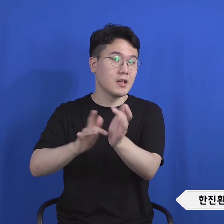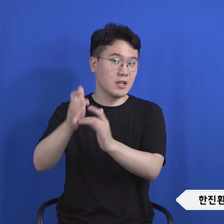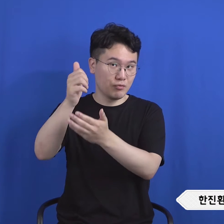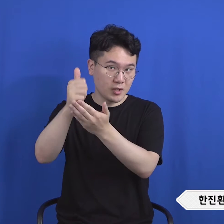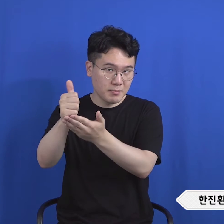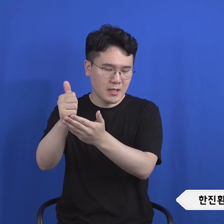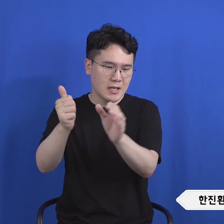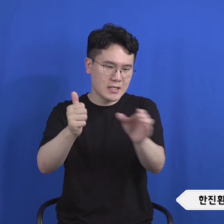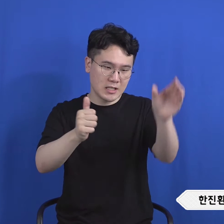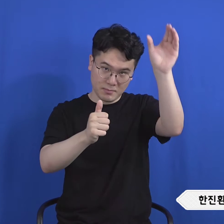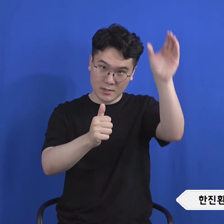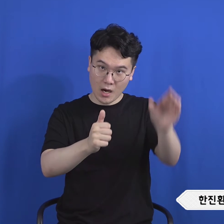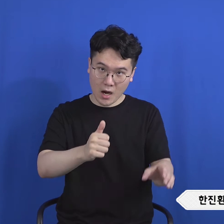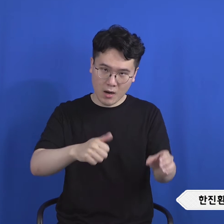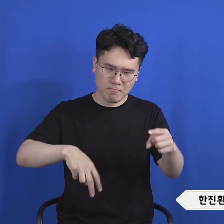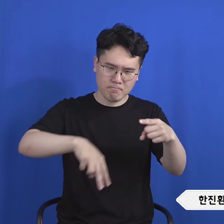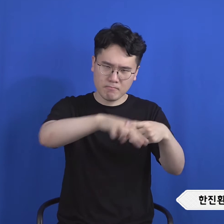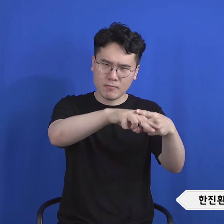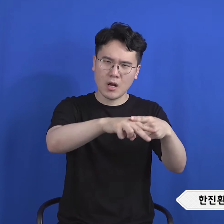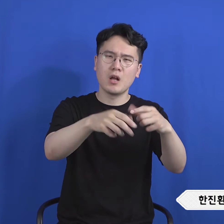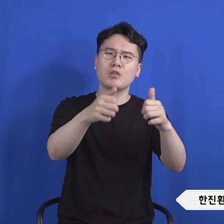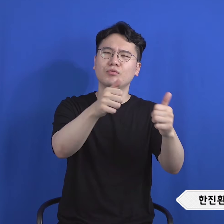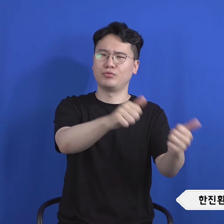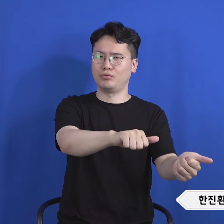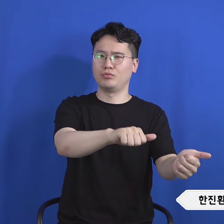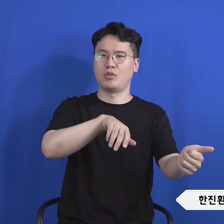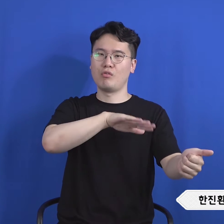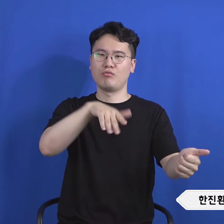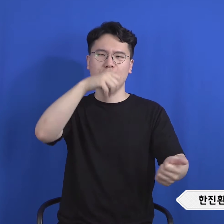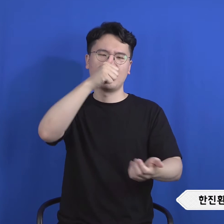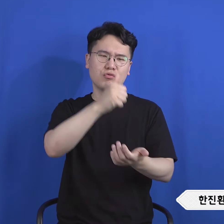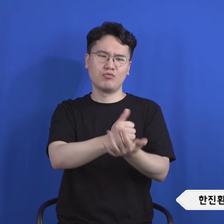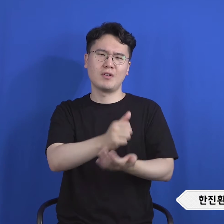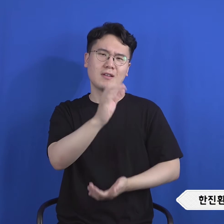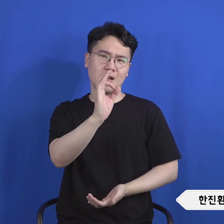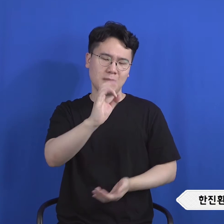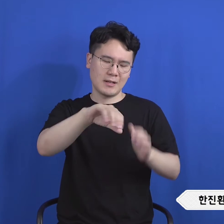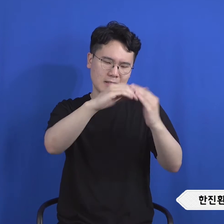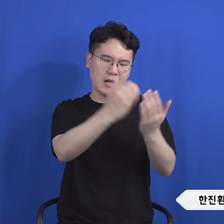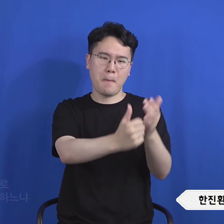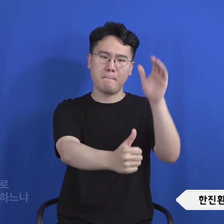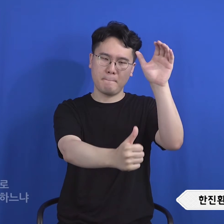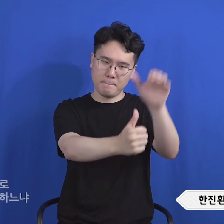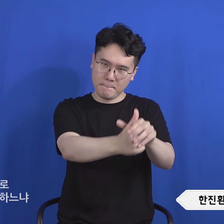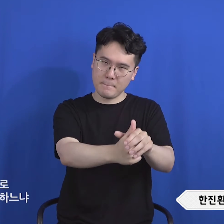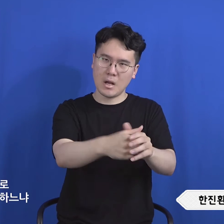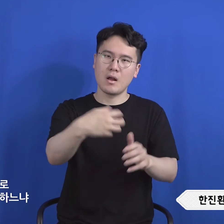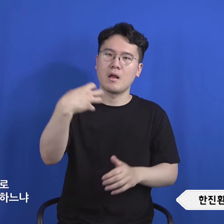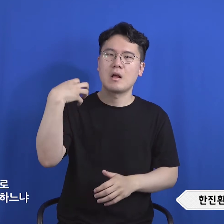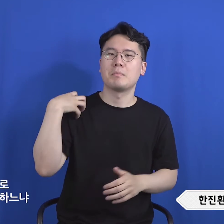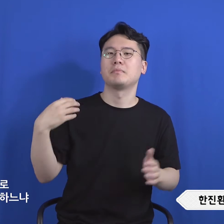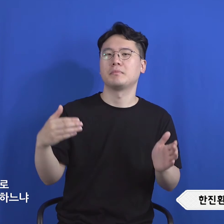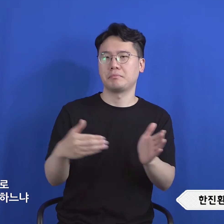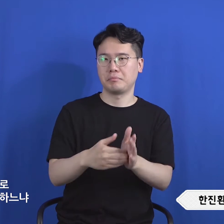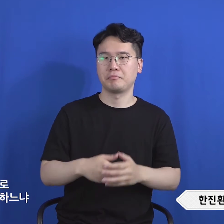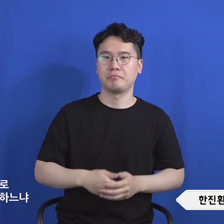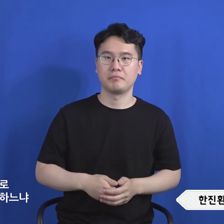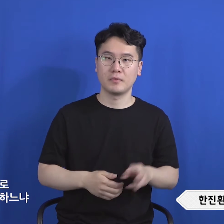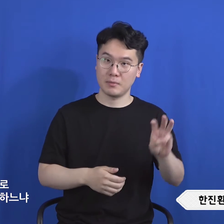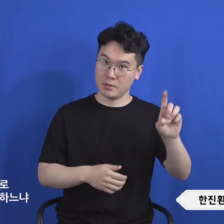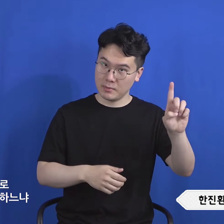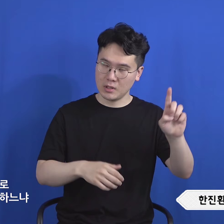할 진노와 심판을 대신 다 받으셨습니다. 31절 보면 그런즉 우리가